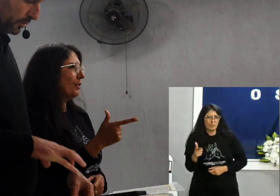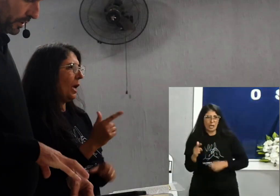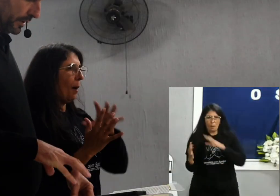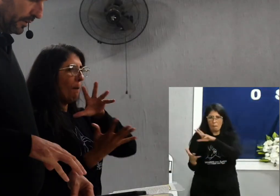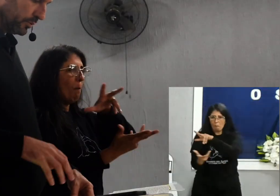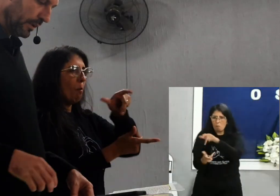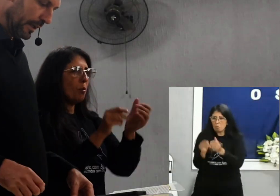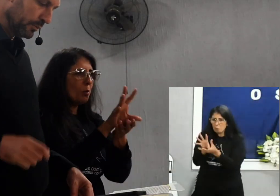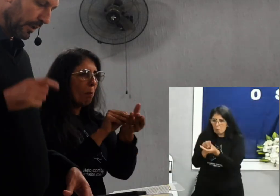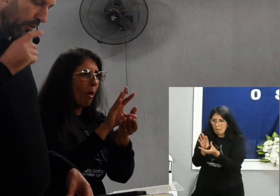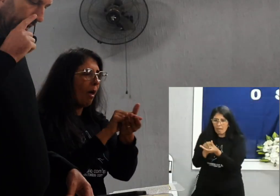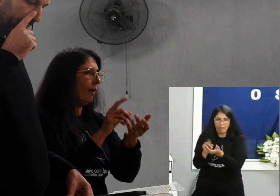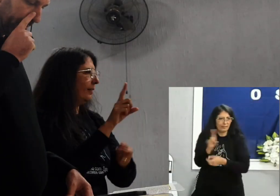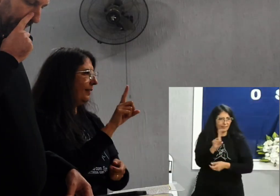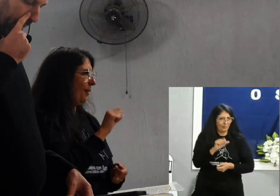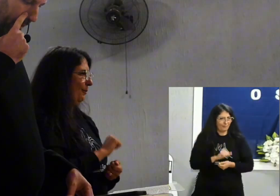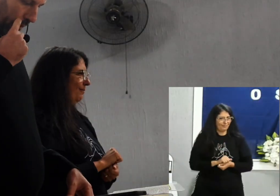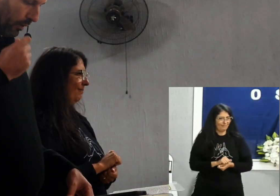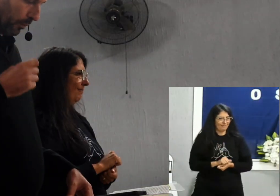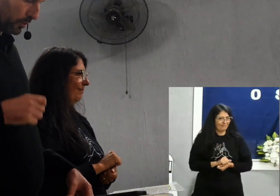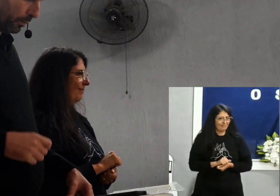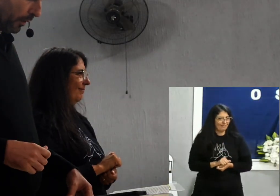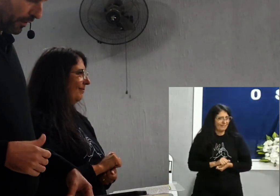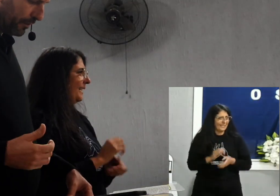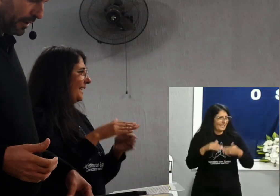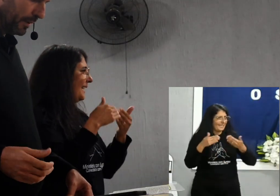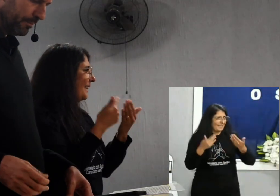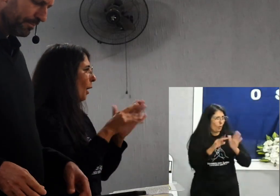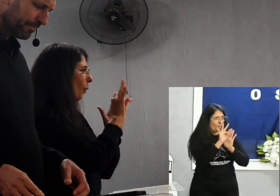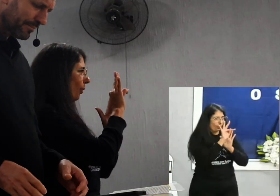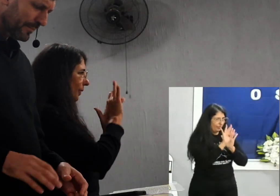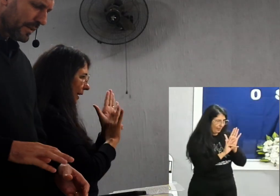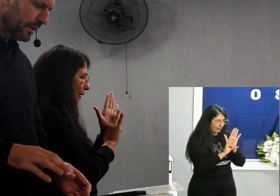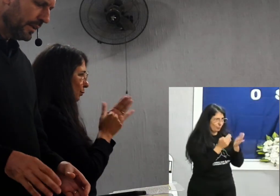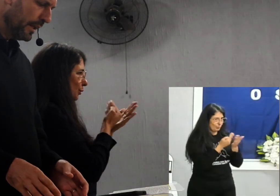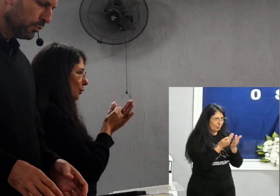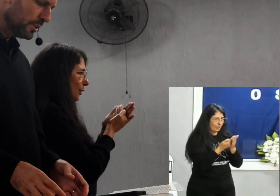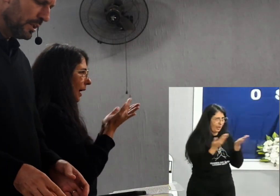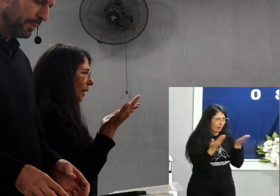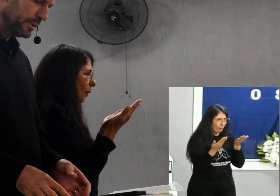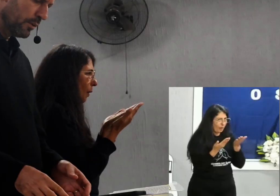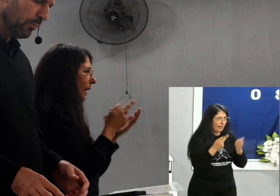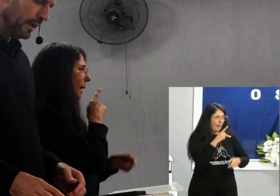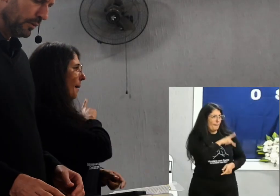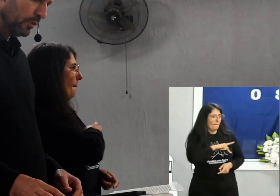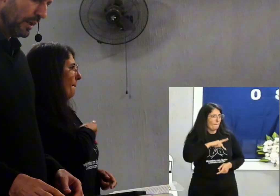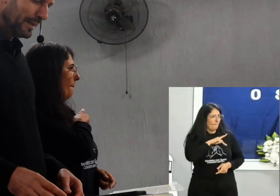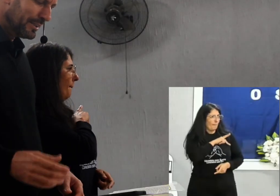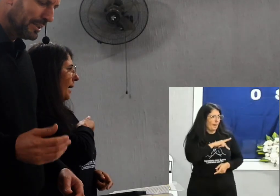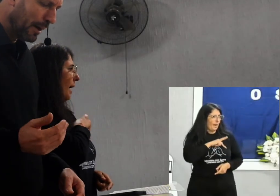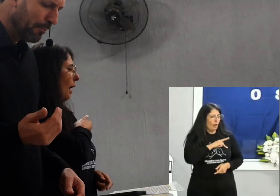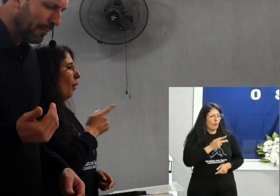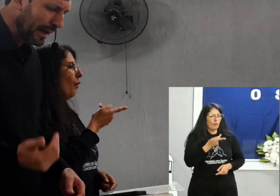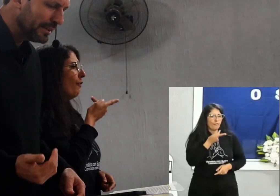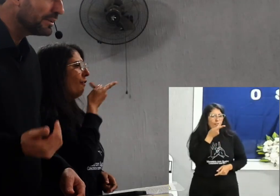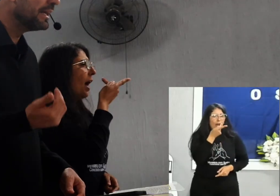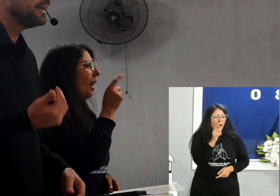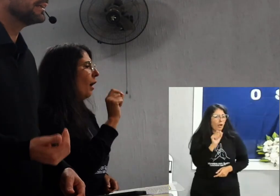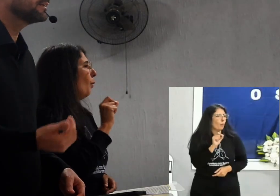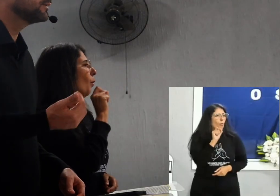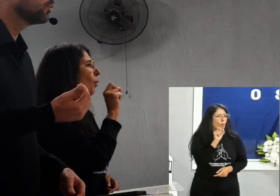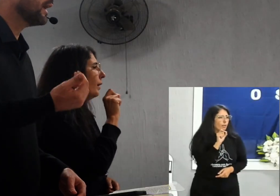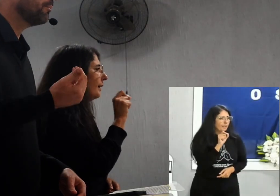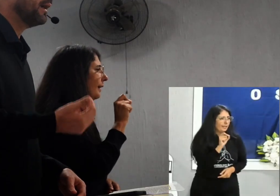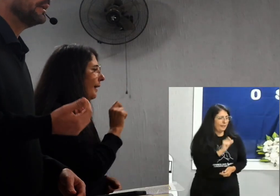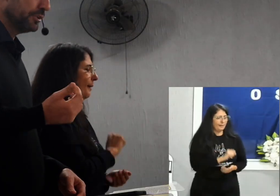No texto que estudaremos agora, o apóstolo Paulo afirma que nenhum simples ser humano jamais